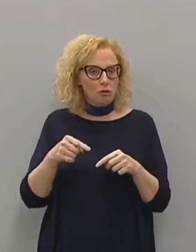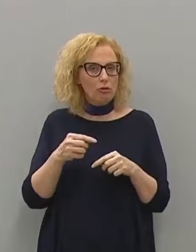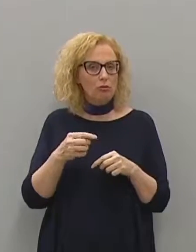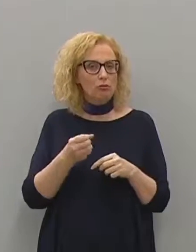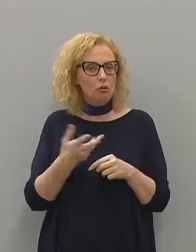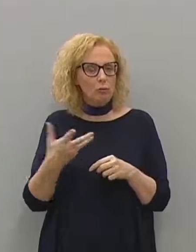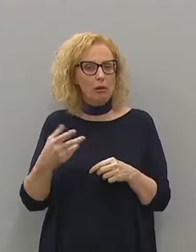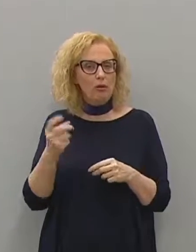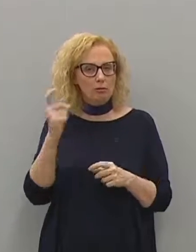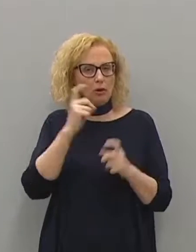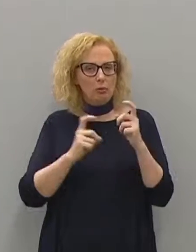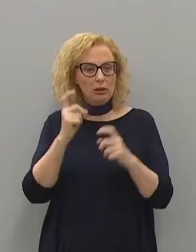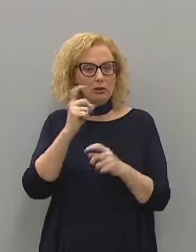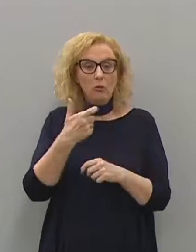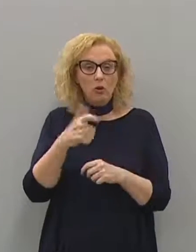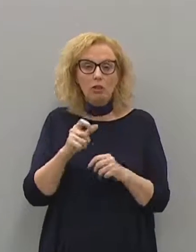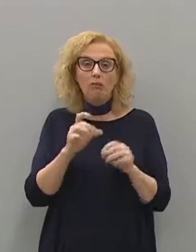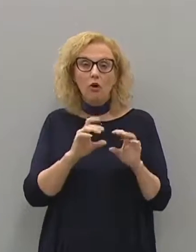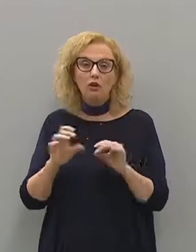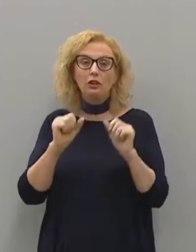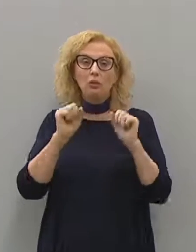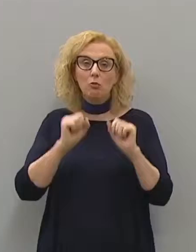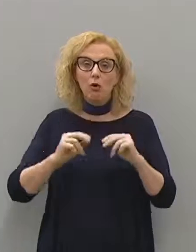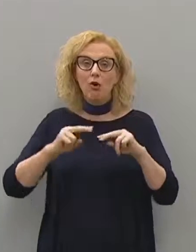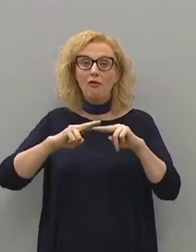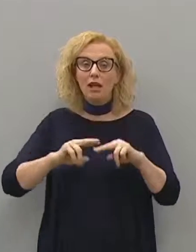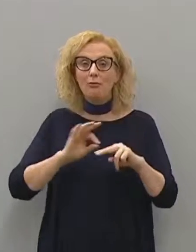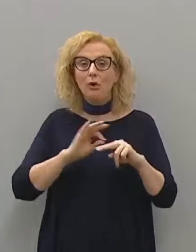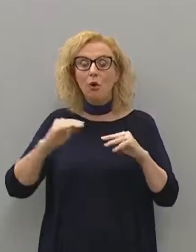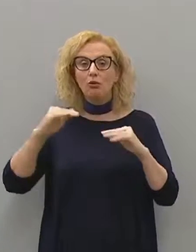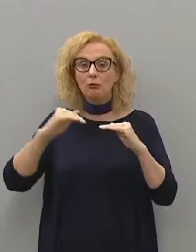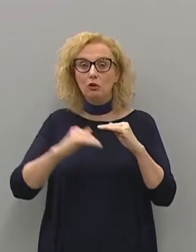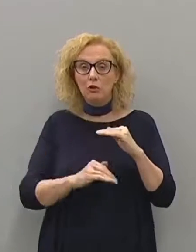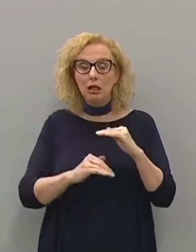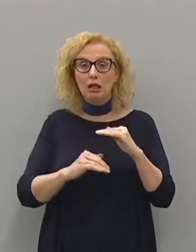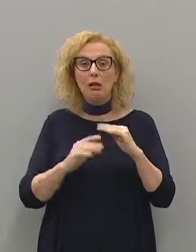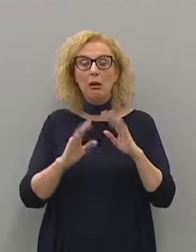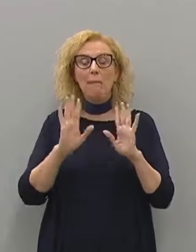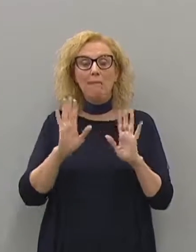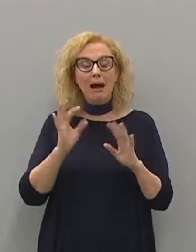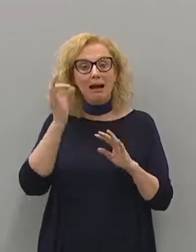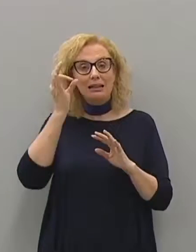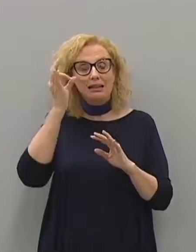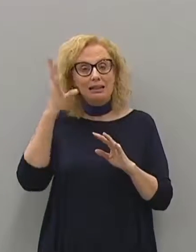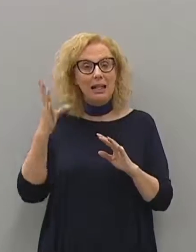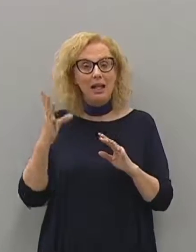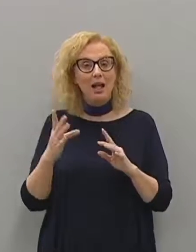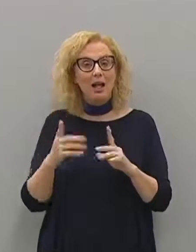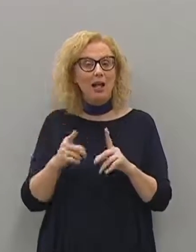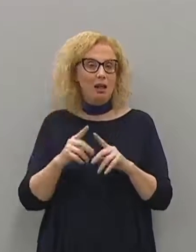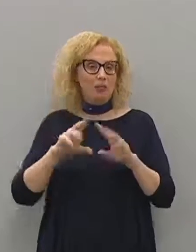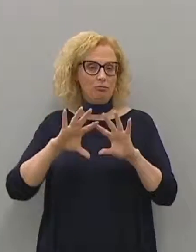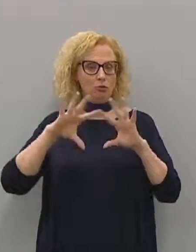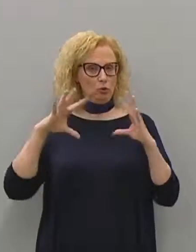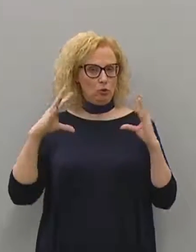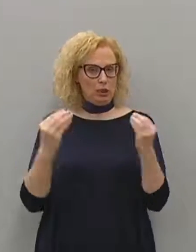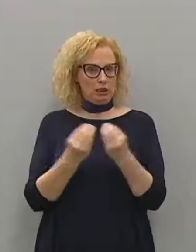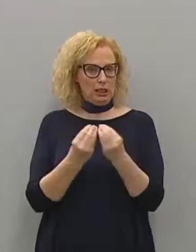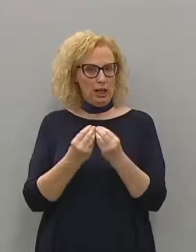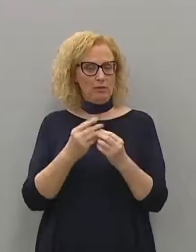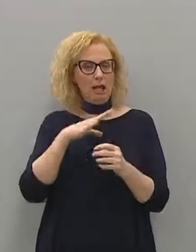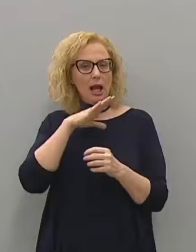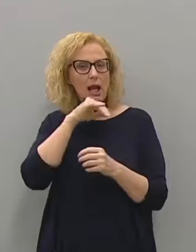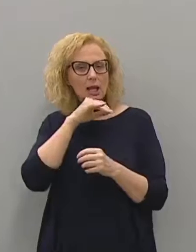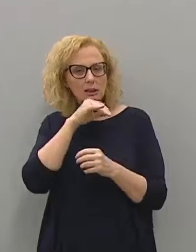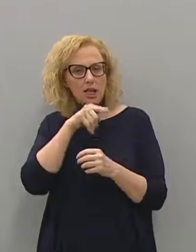dire che il contagio può anche fermarsi o diminuire ma se aumenta il livello dei contagiati all'interno del monte contagi anziani è